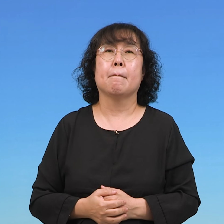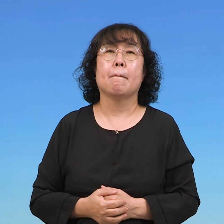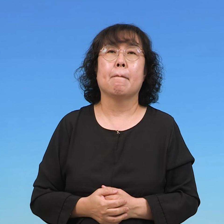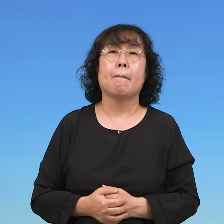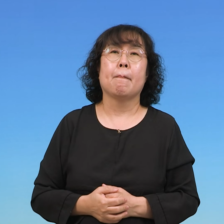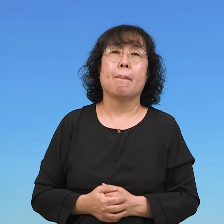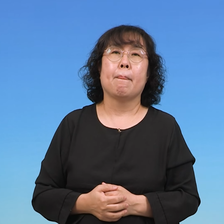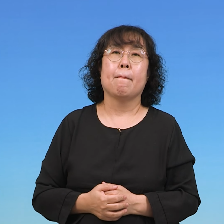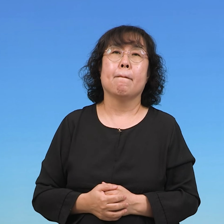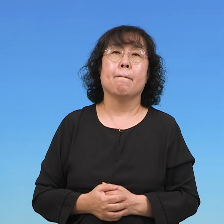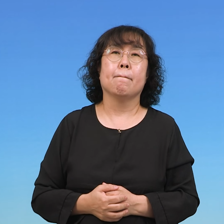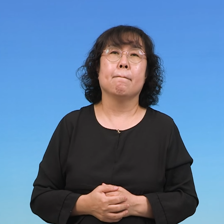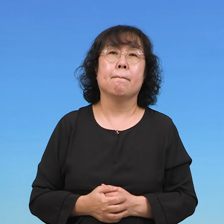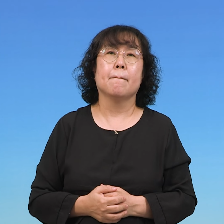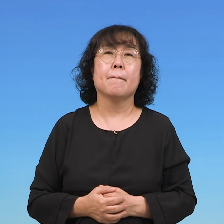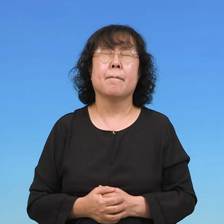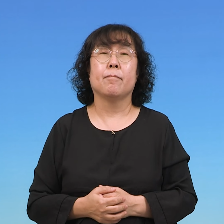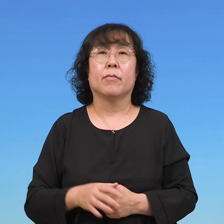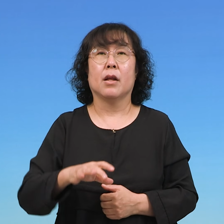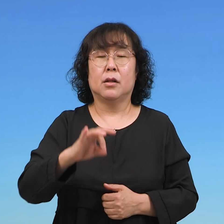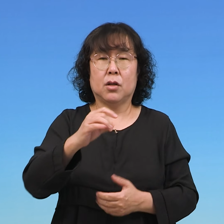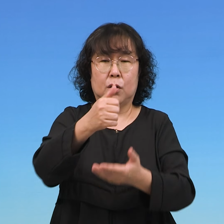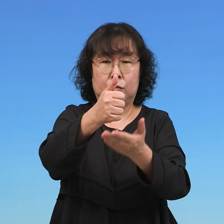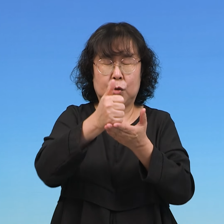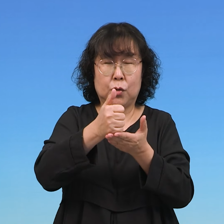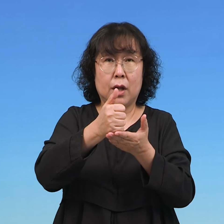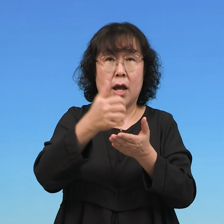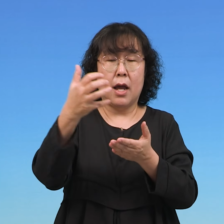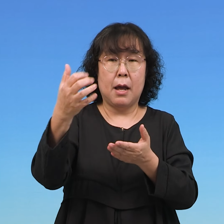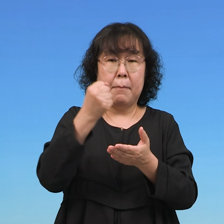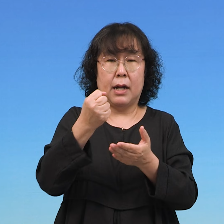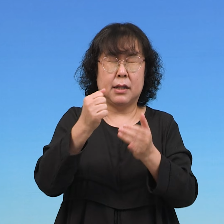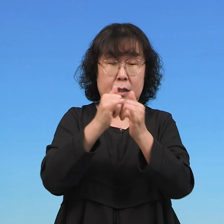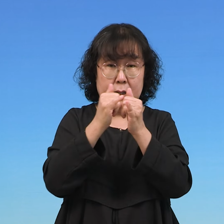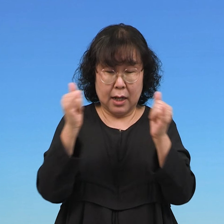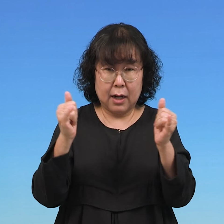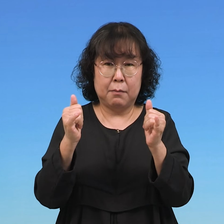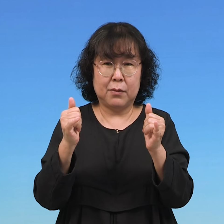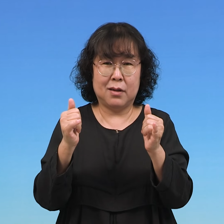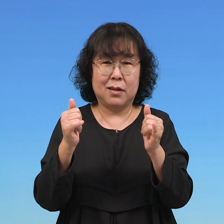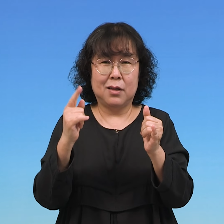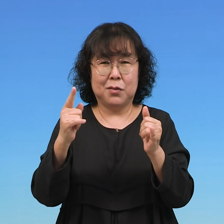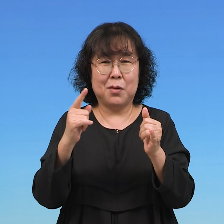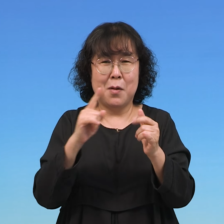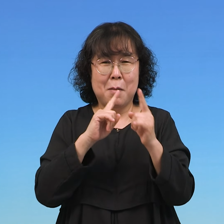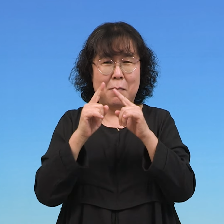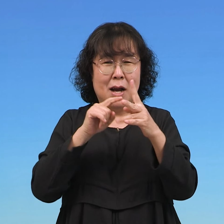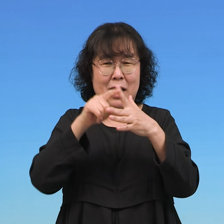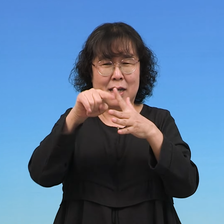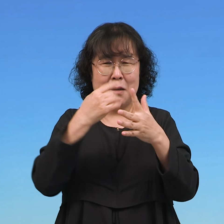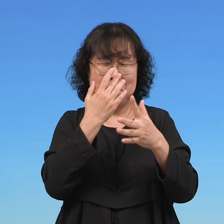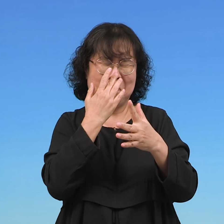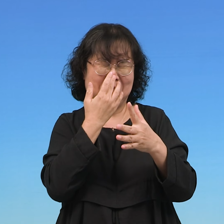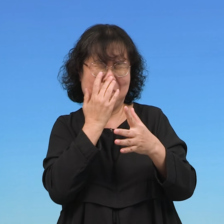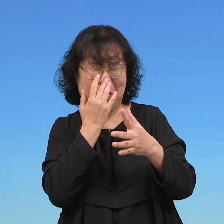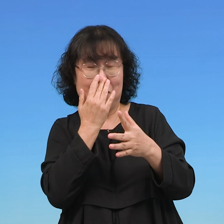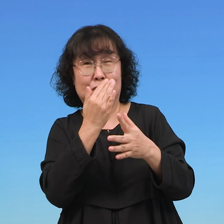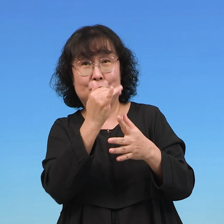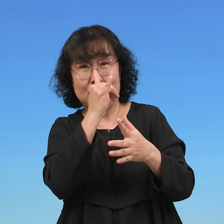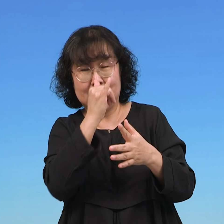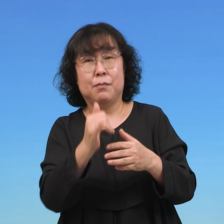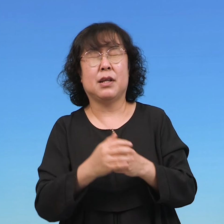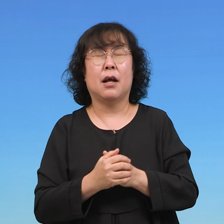오늘 처음 초대받으신 분들은 저 뭔 소리야, 새벽마다 기침 소리가 나고, 옆에 분한테 물어보세요